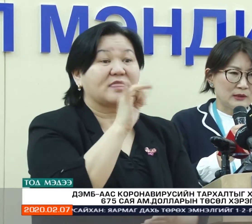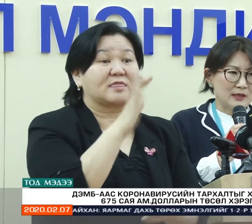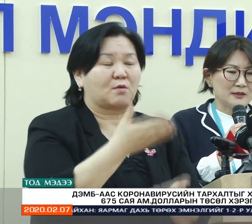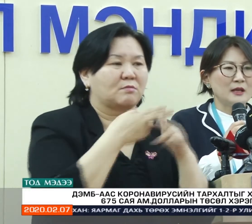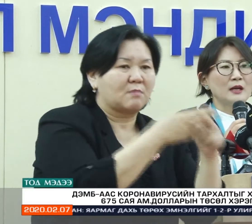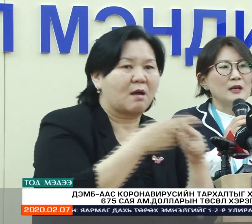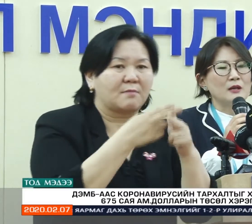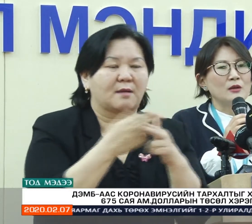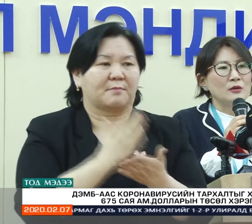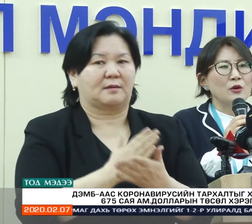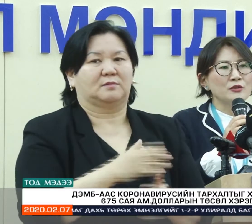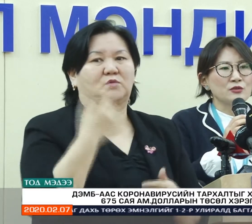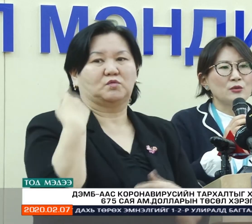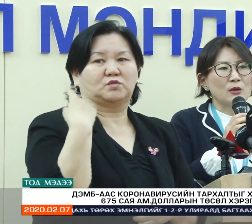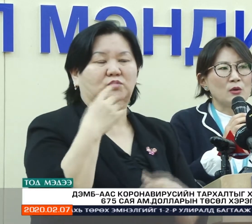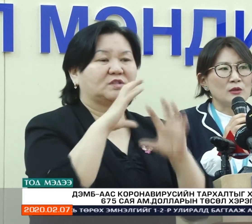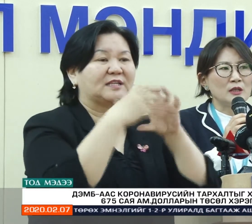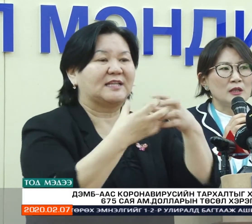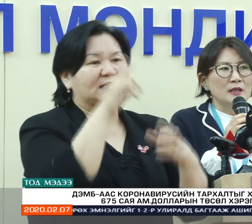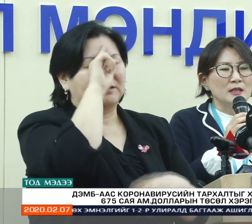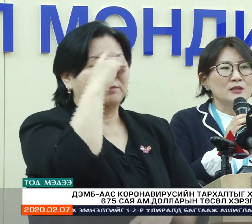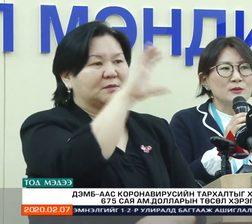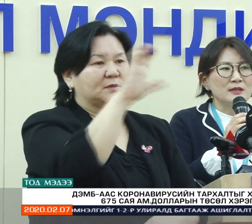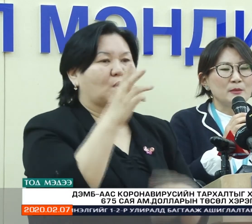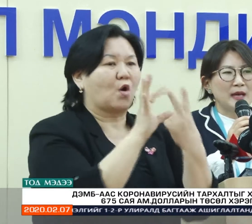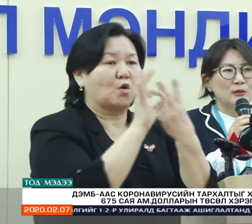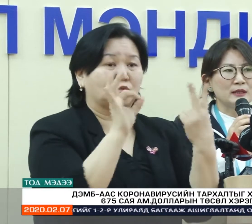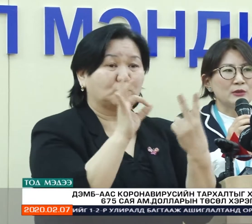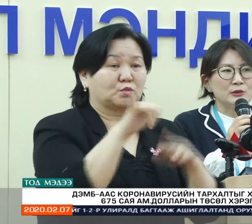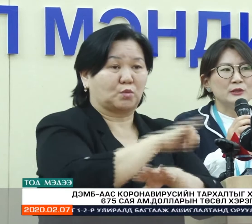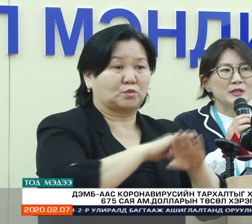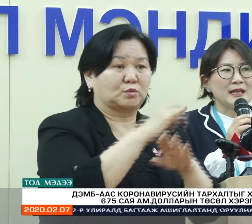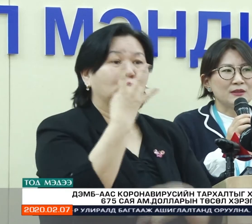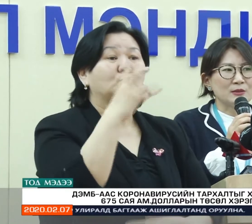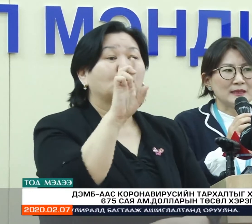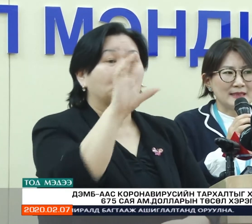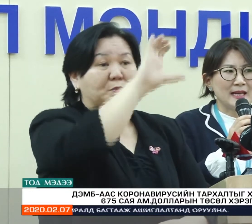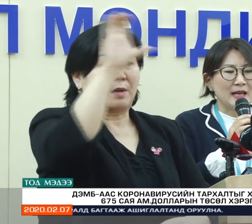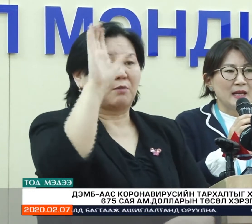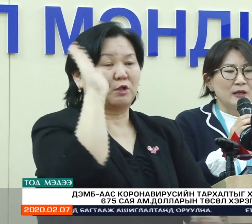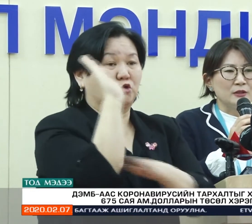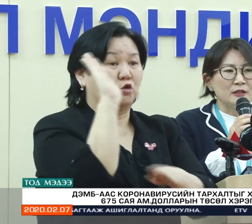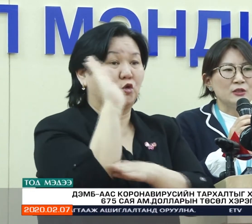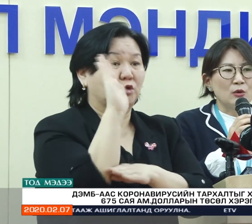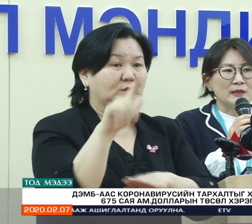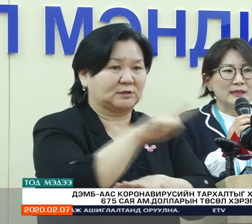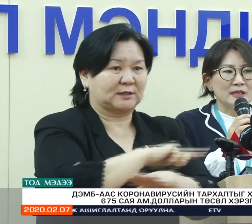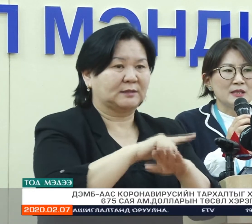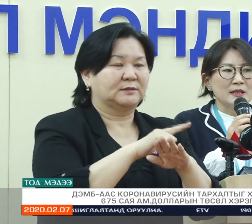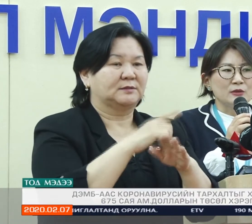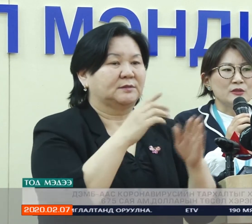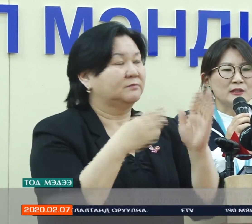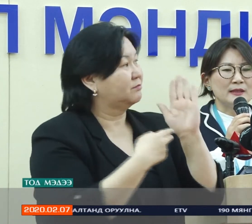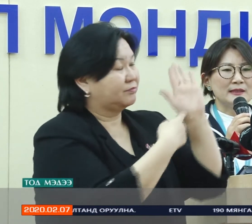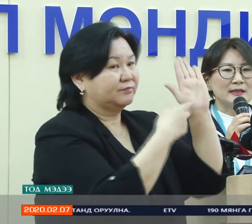мэндийн байгууллагаас 200 гаруй орны нэгдсэн үндэсний байгууллагын төлөөлөгчийн газруудтай видео хурал